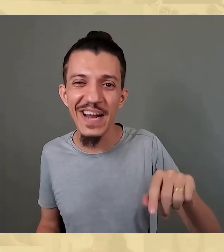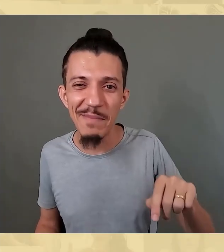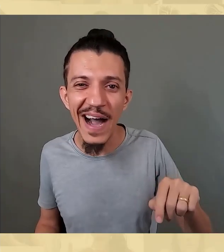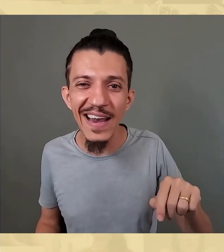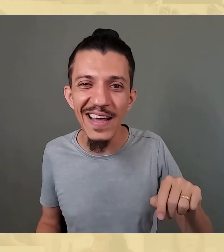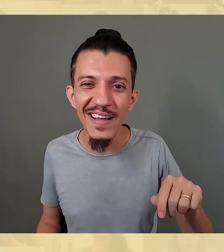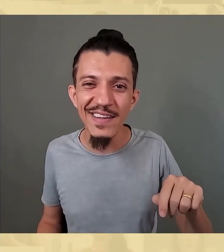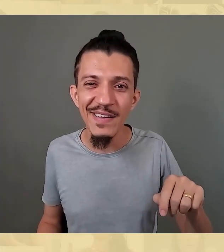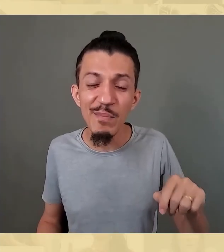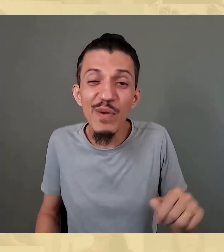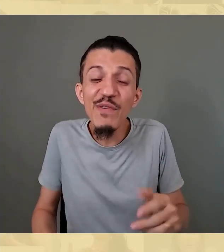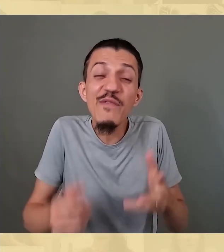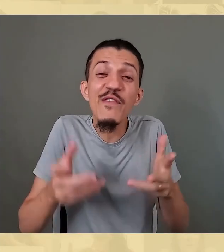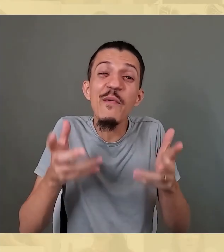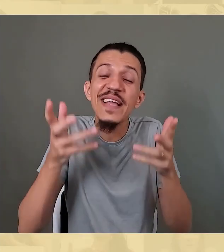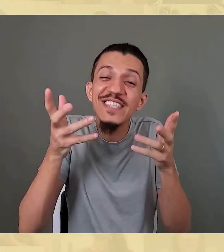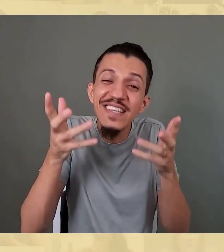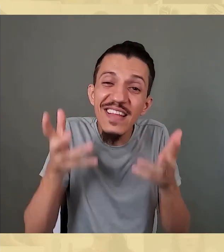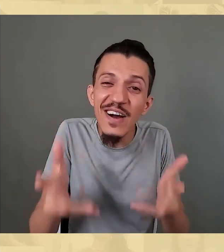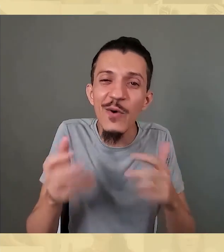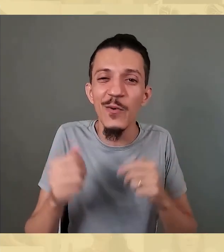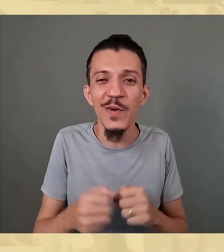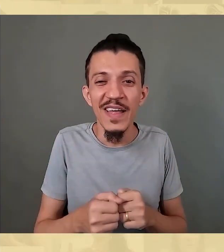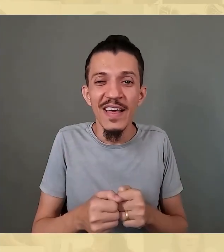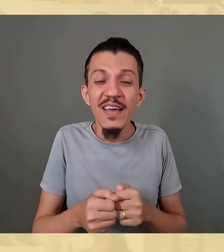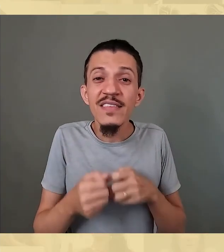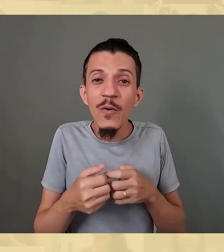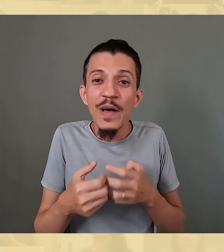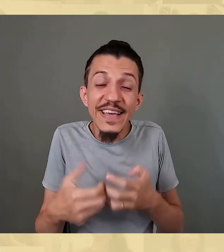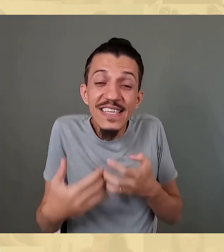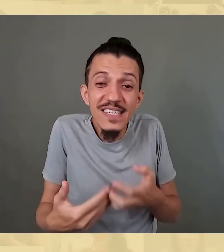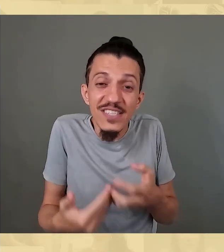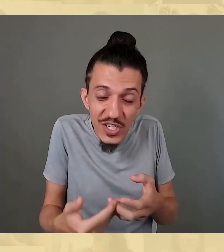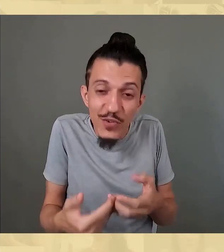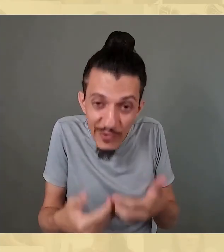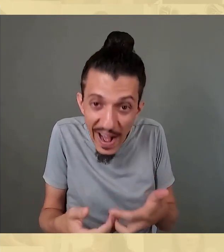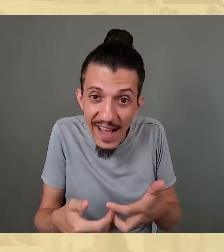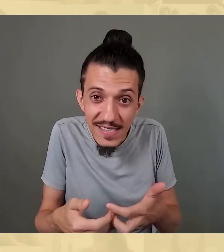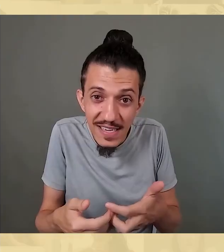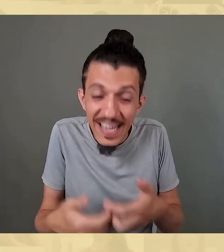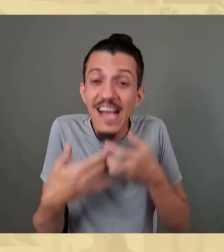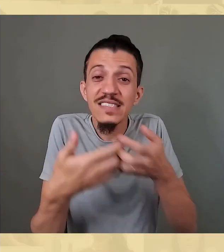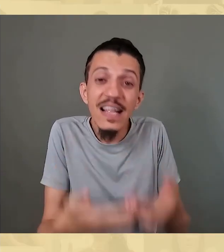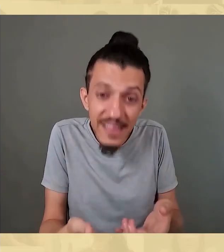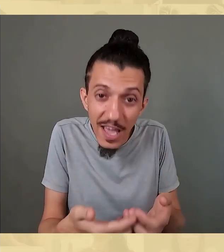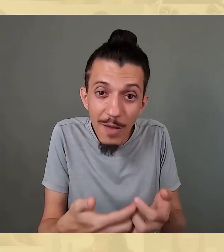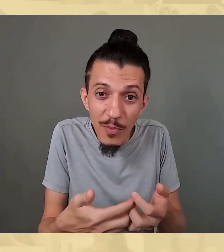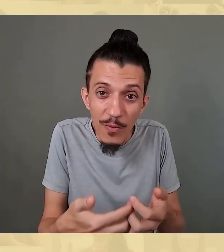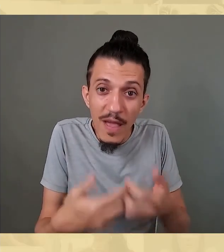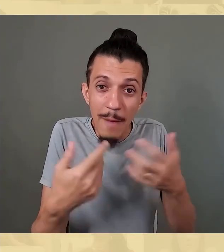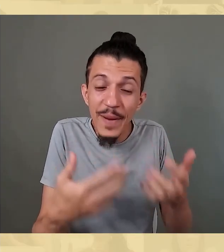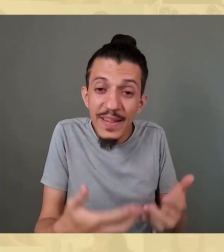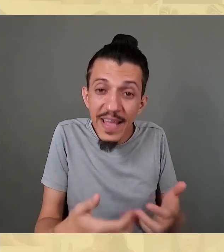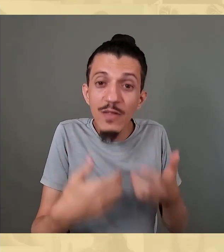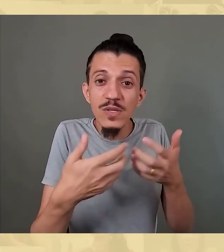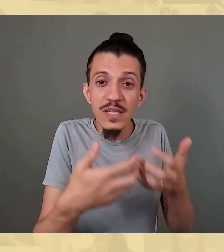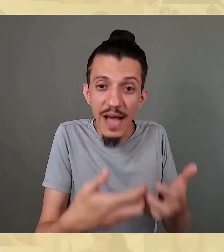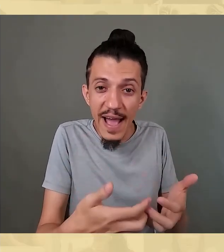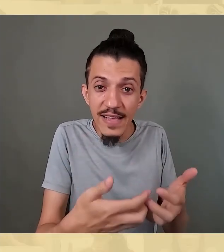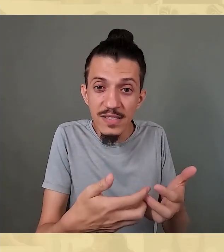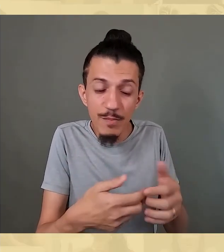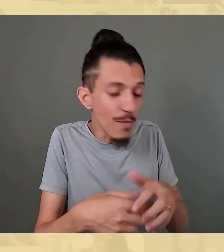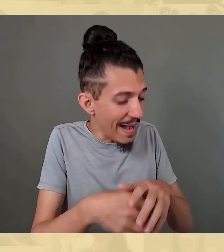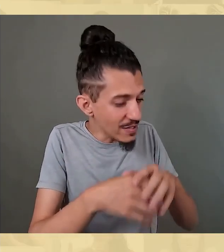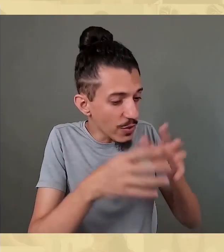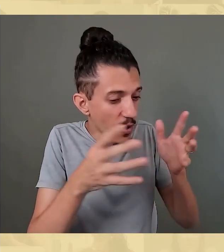você trabalha? Provavelmente não. Então, que sentido faz gastar tempo aprendendo